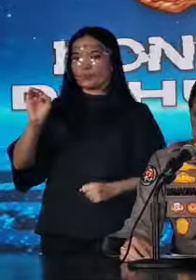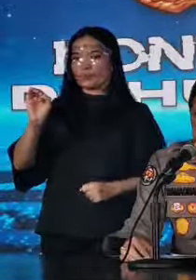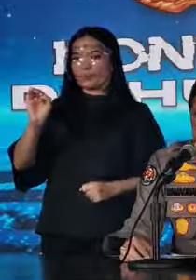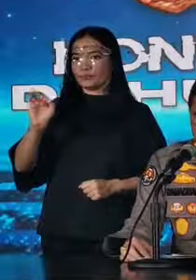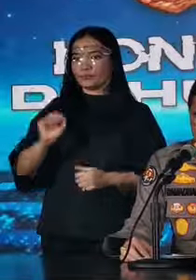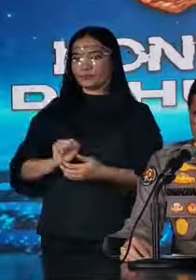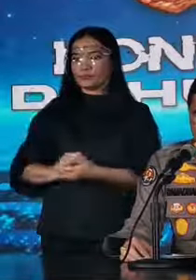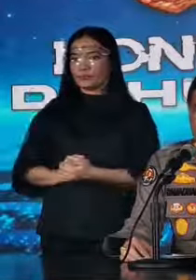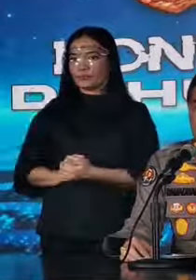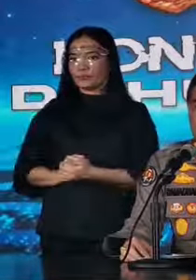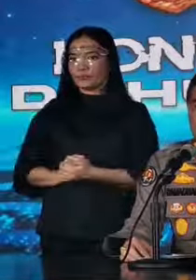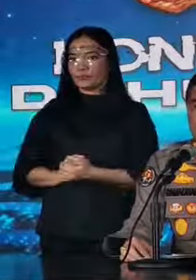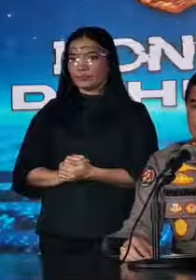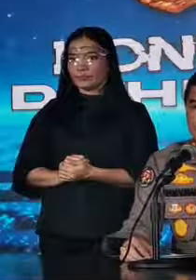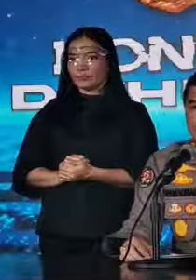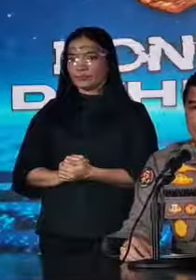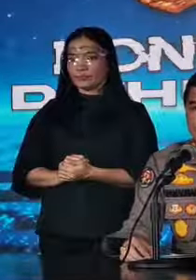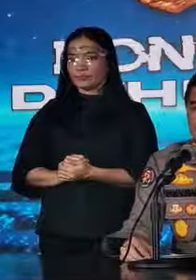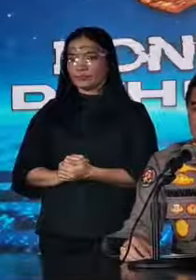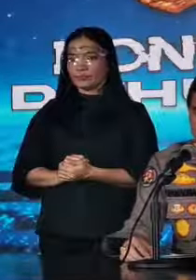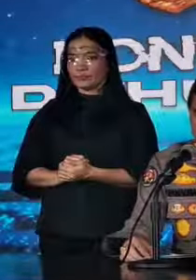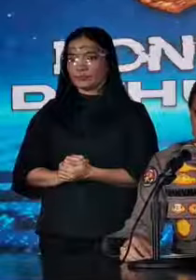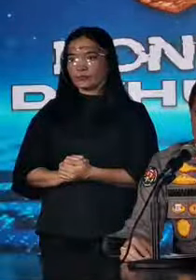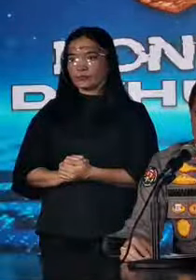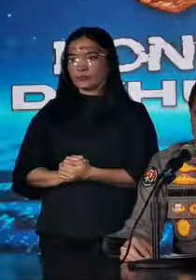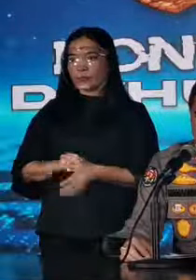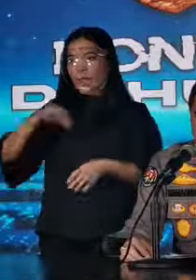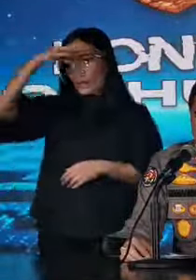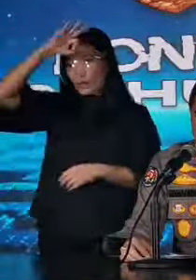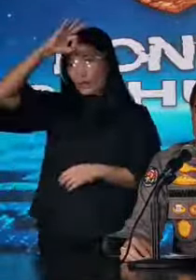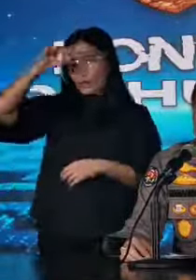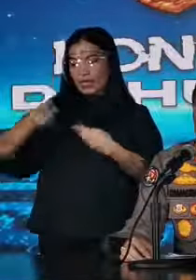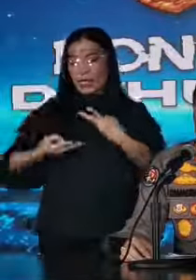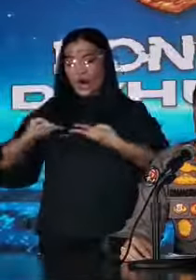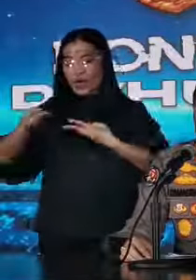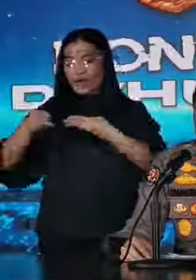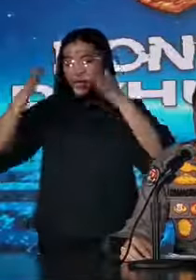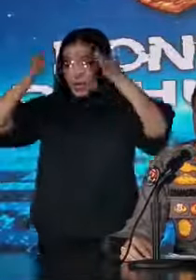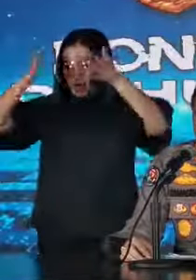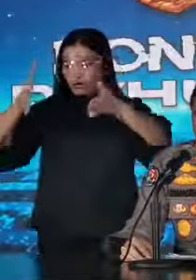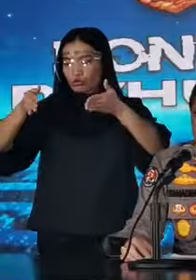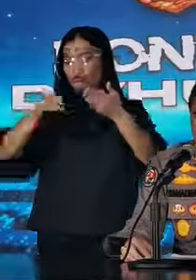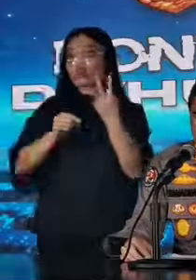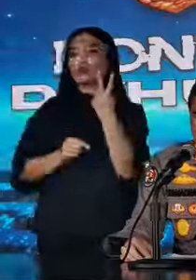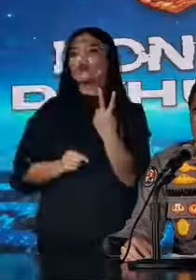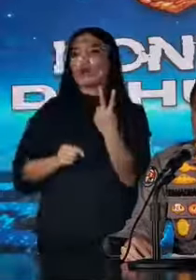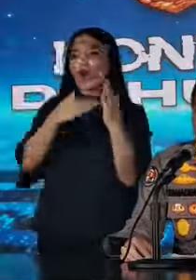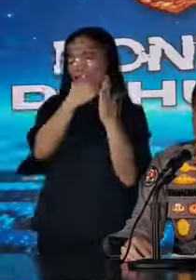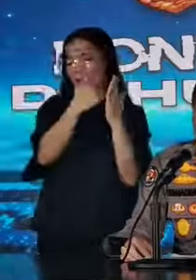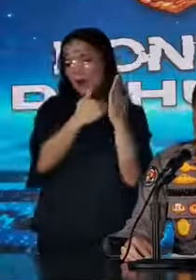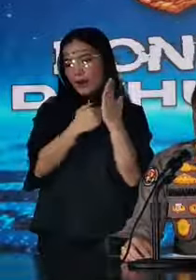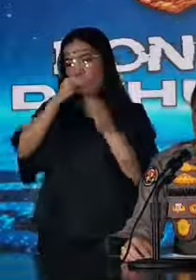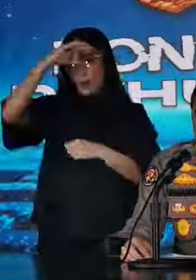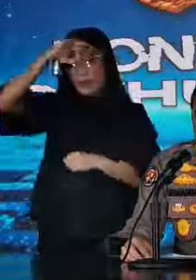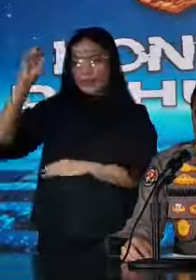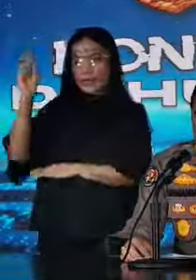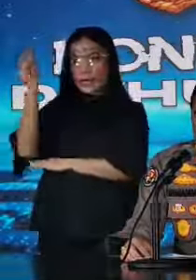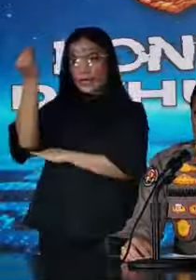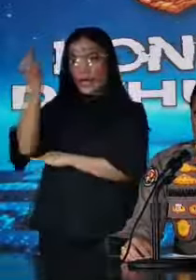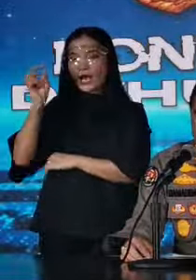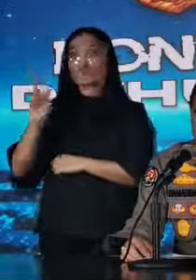yang dilakukan oleh Direktorat Tindak Pidana Ekonomi Khusus 2 kegiatan, Polda Metro